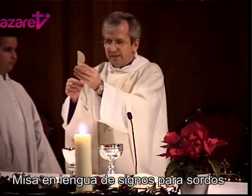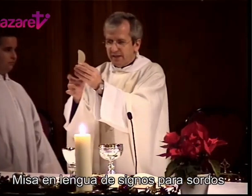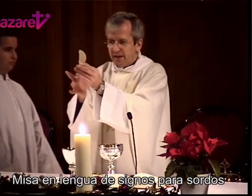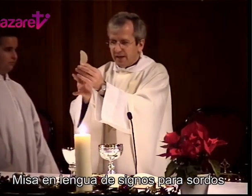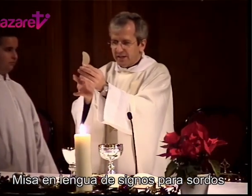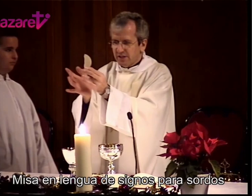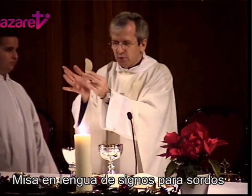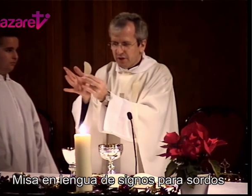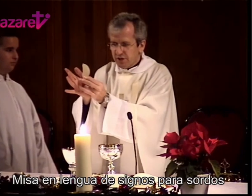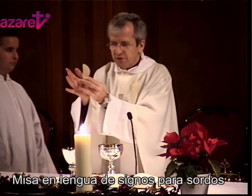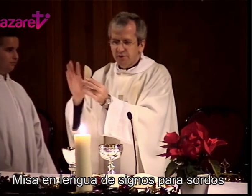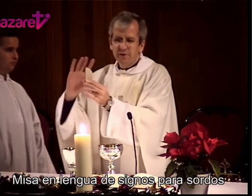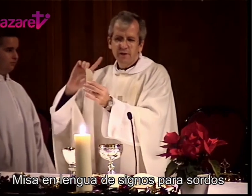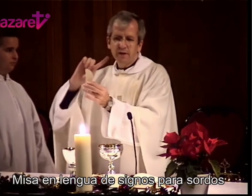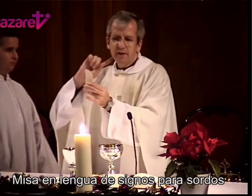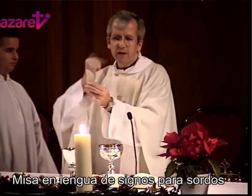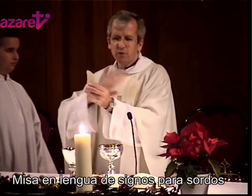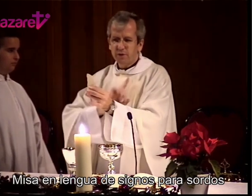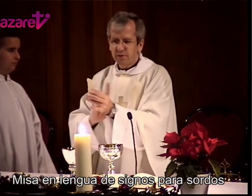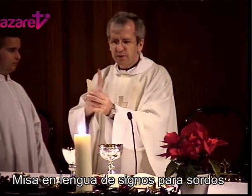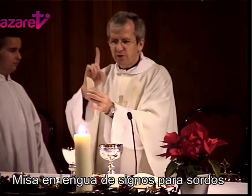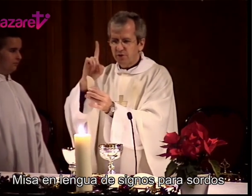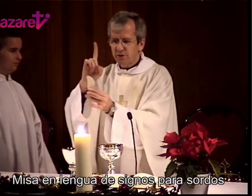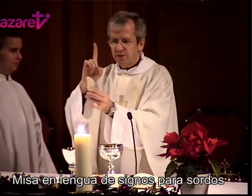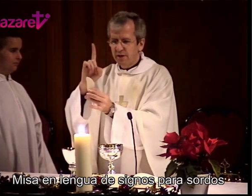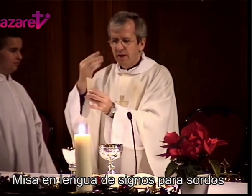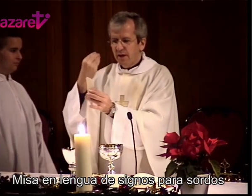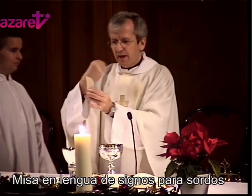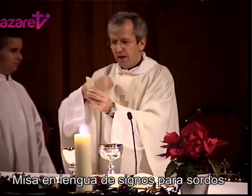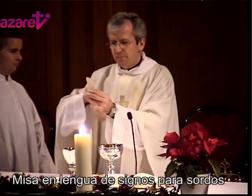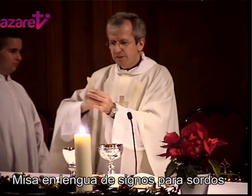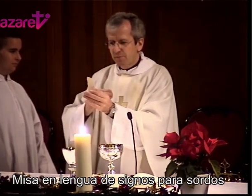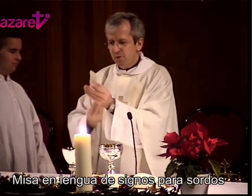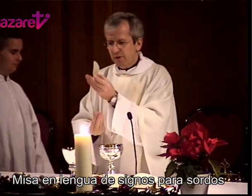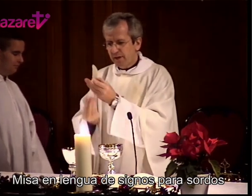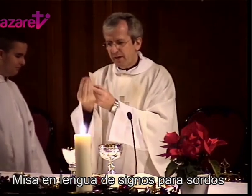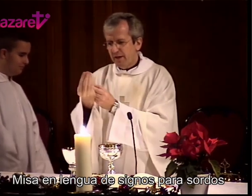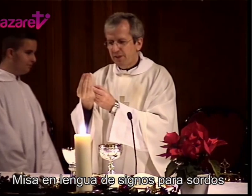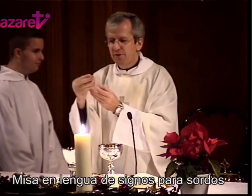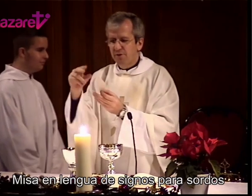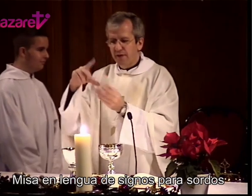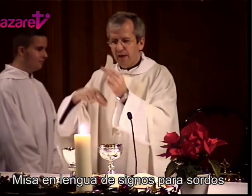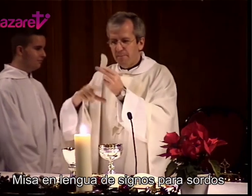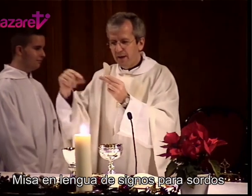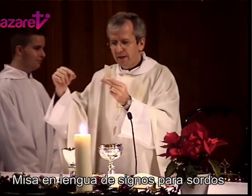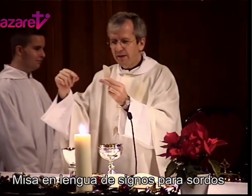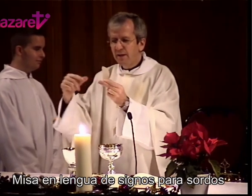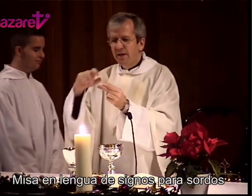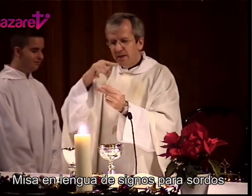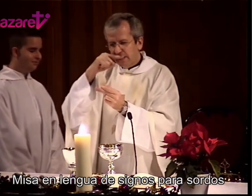Este es Jesucristo, el Cordero de Dios, el mismo que nació en Belén, que se